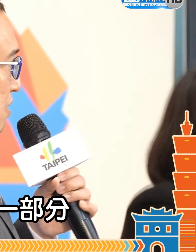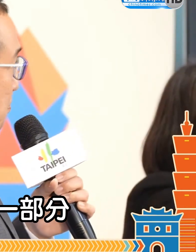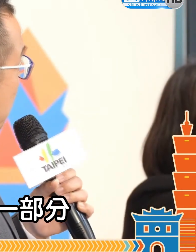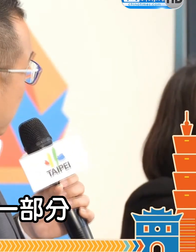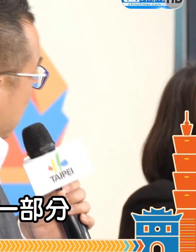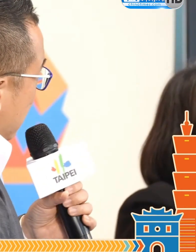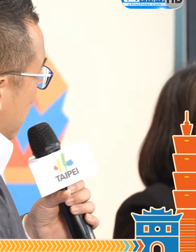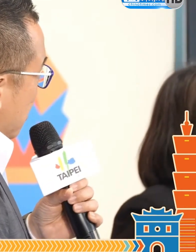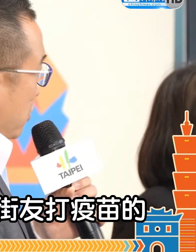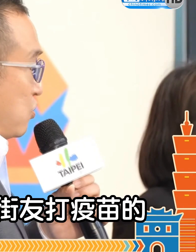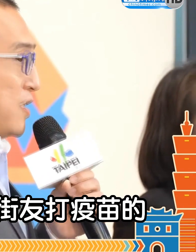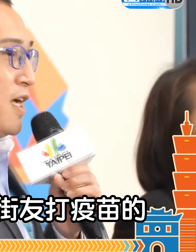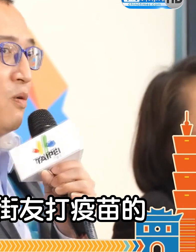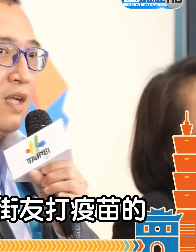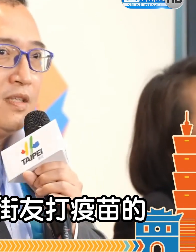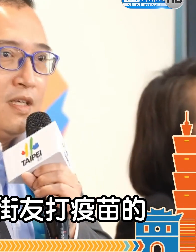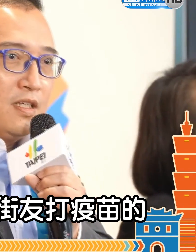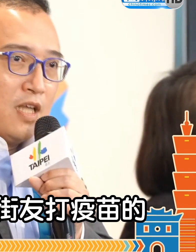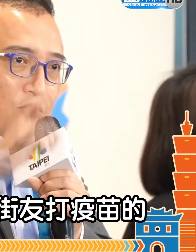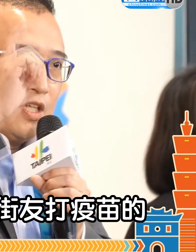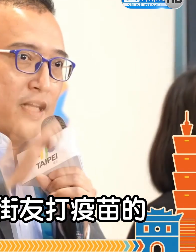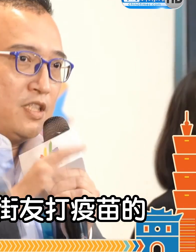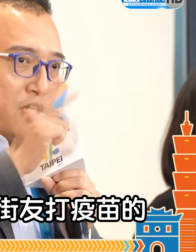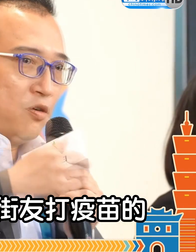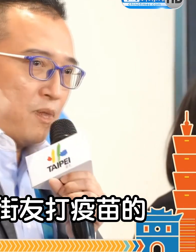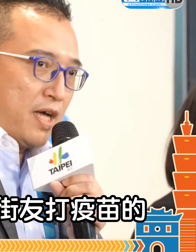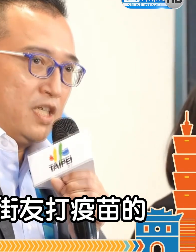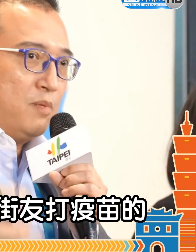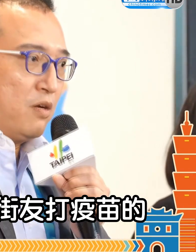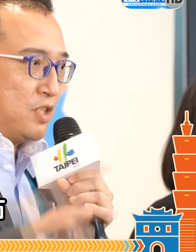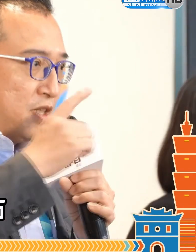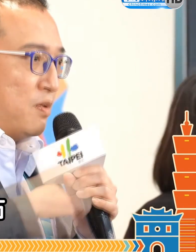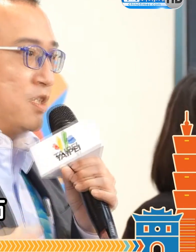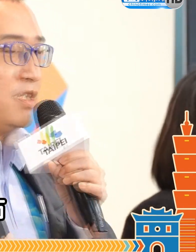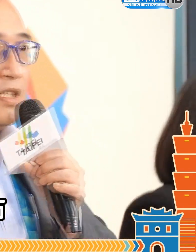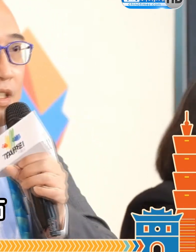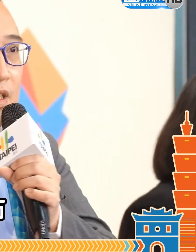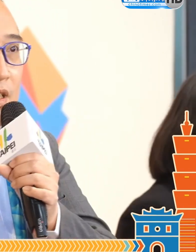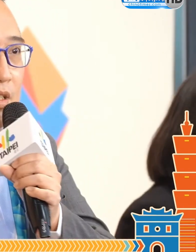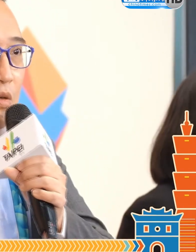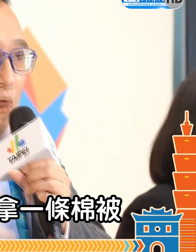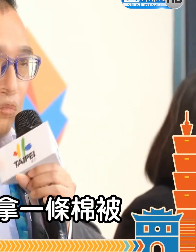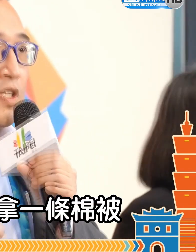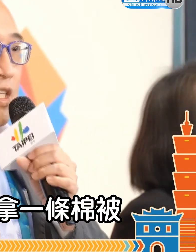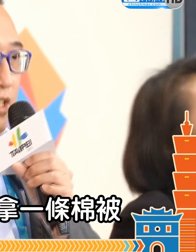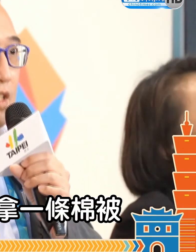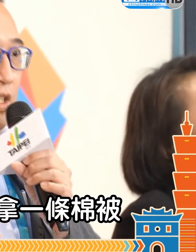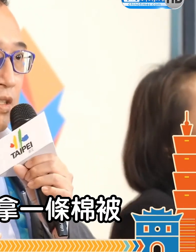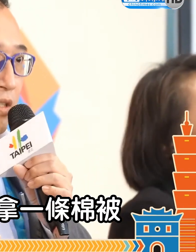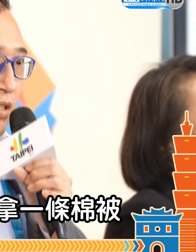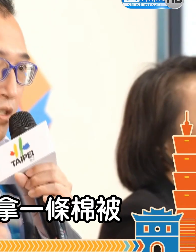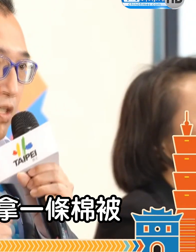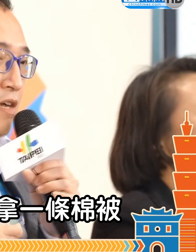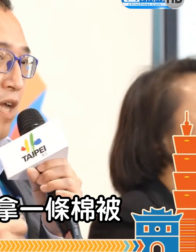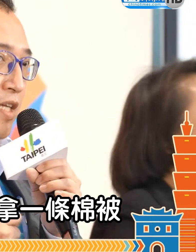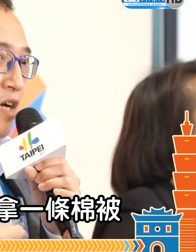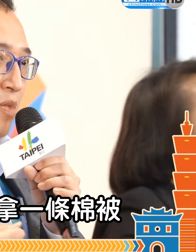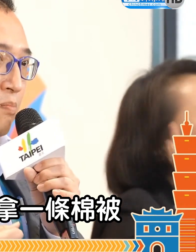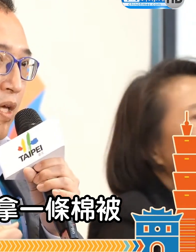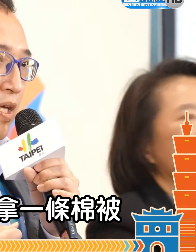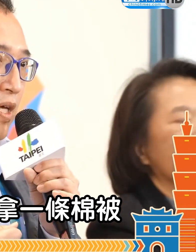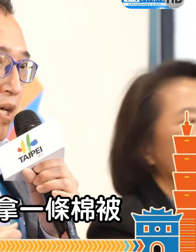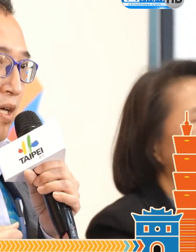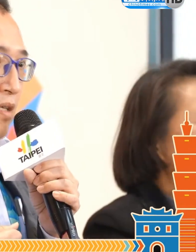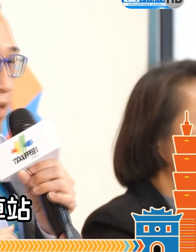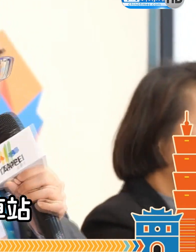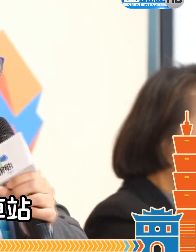市的一部分，所以专台湾掏一个街友怕疫苗的是台北市，网络上戏称你只要拿一条